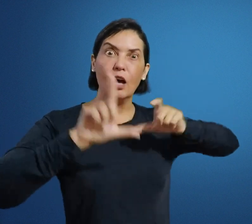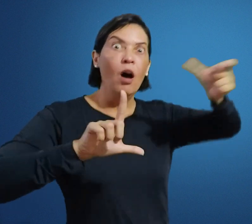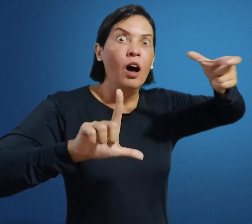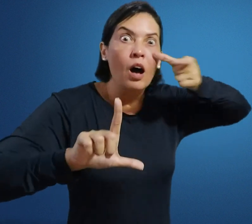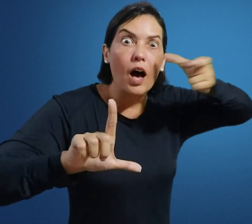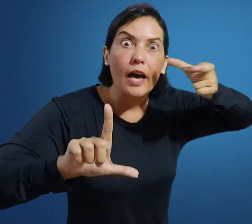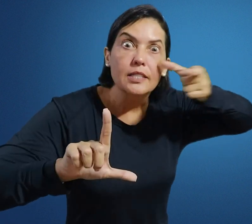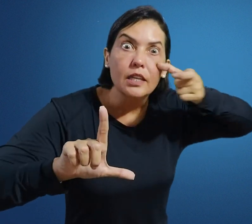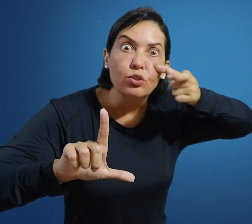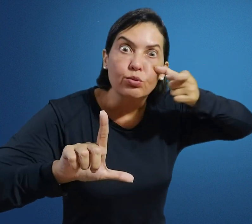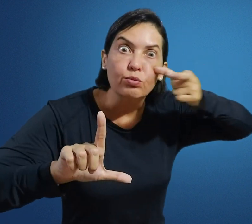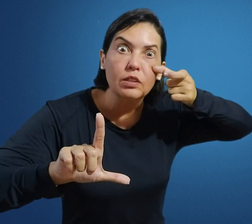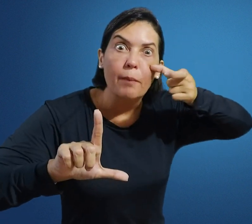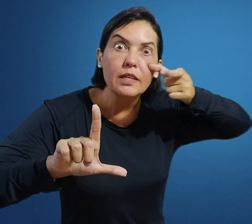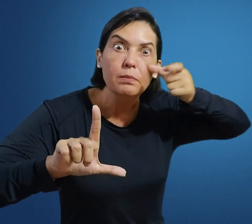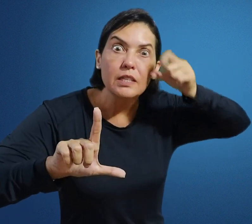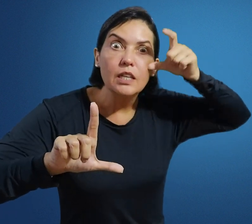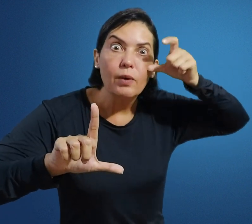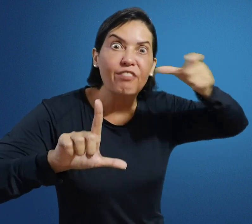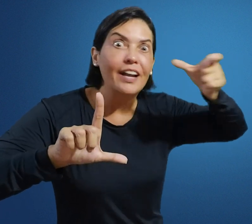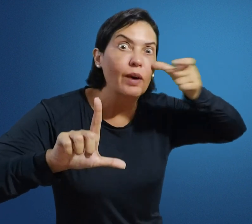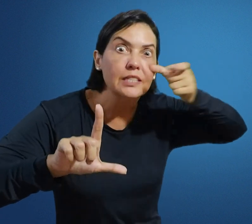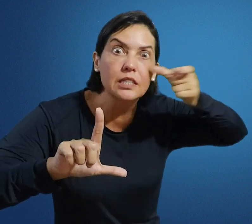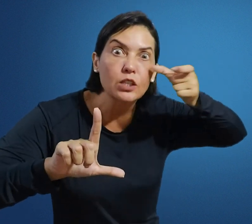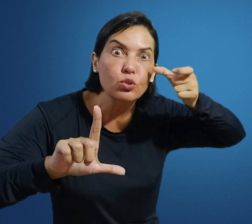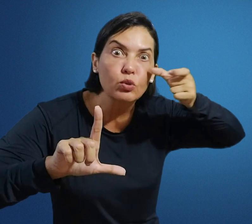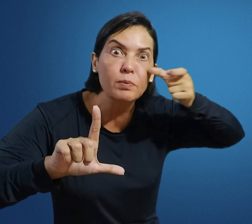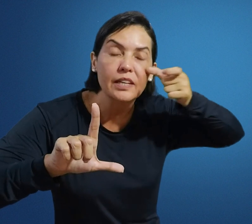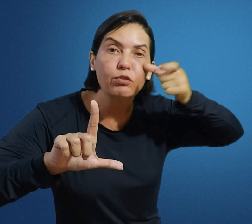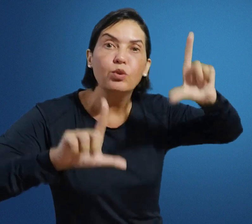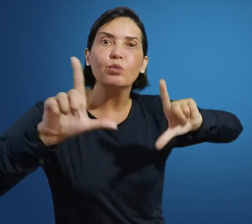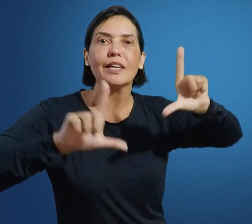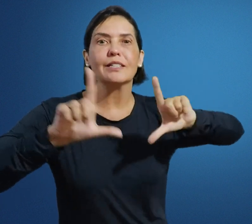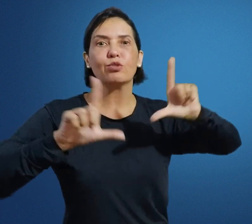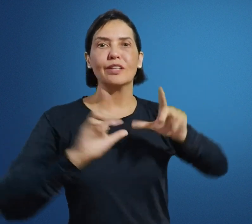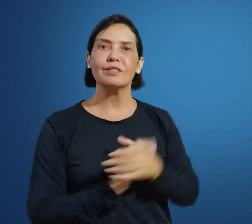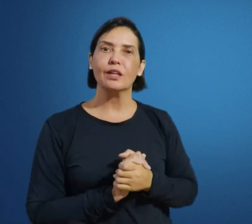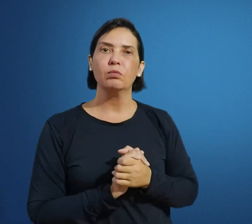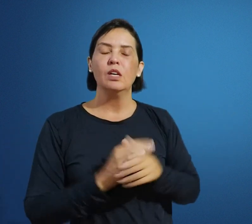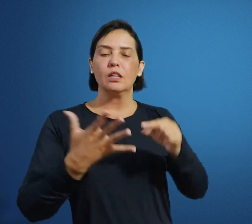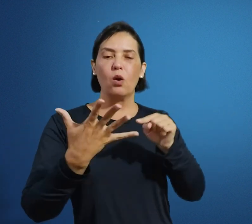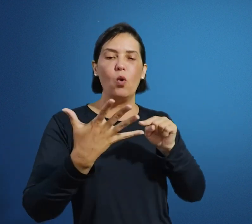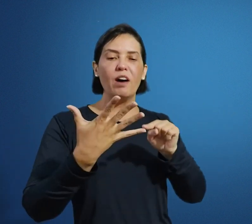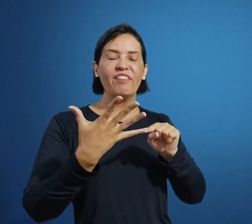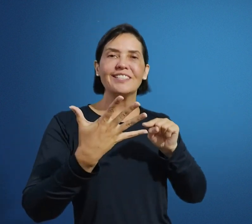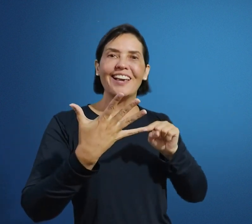Televisão, assisto. Então, a minha expressão, ela fala que eu assisto e observo muito uma questão de televisão. Então, uma vez que